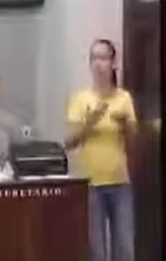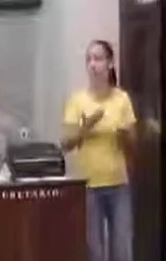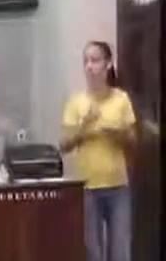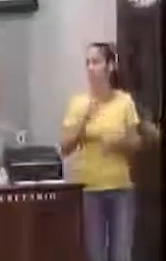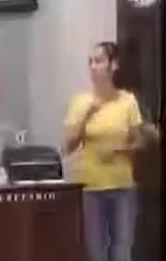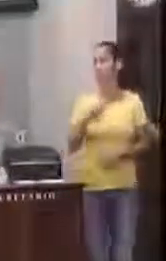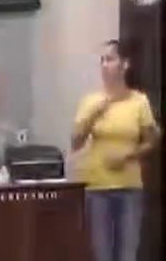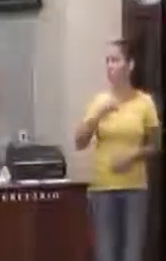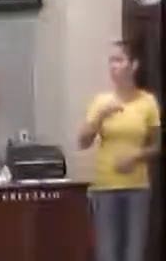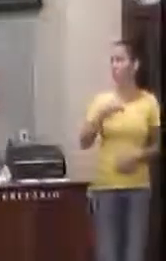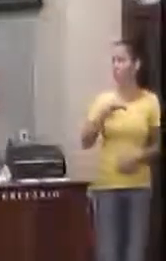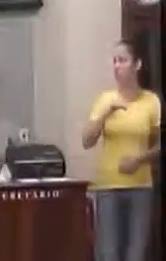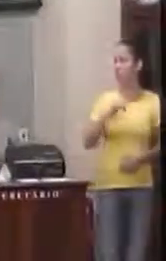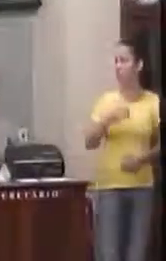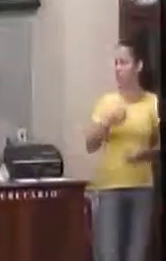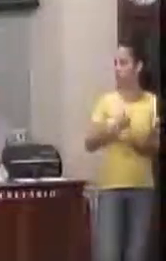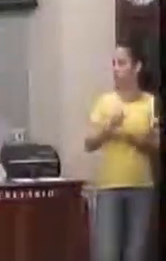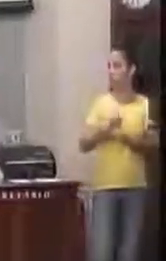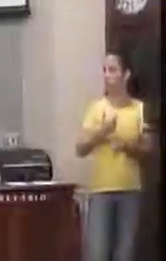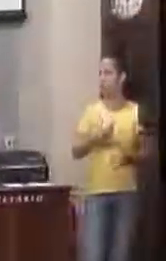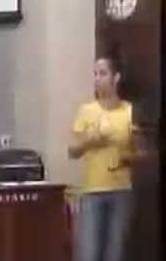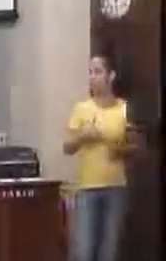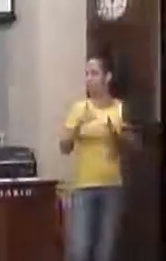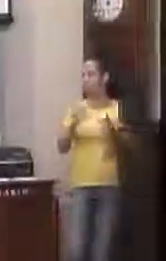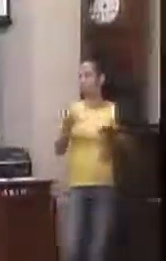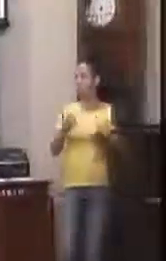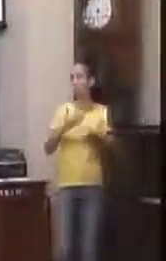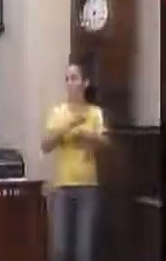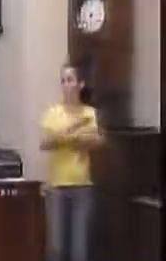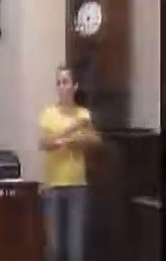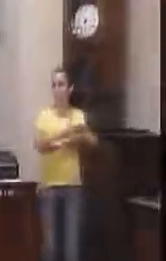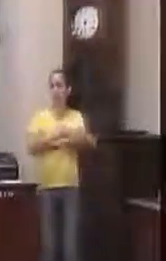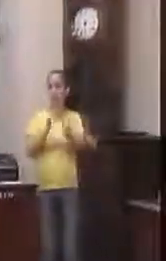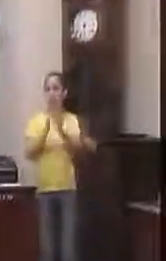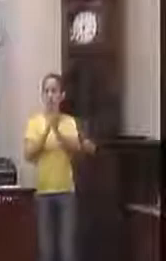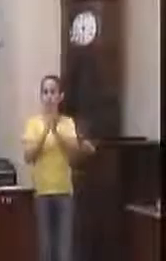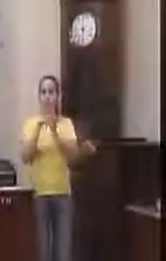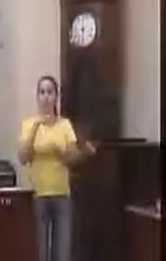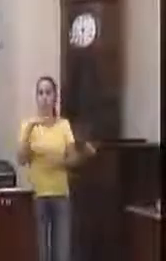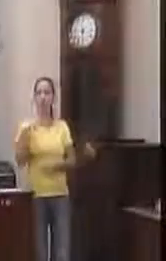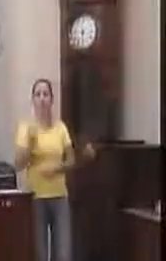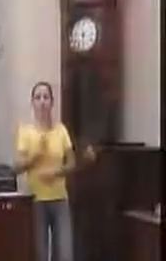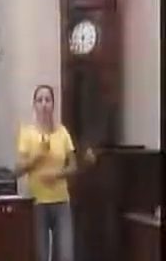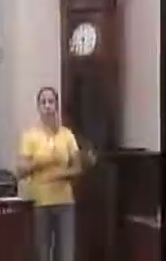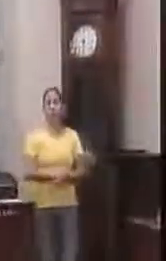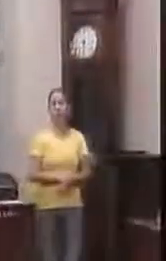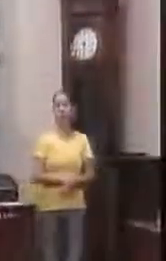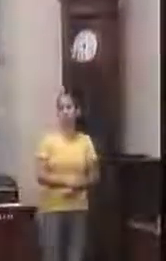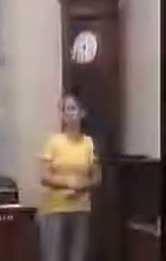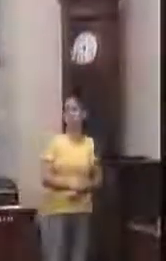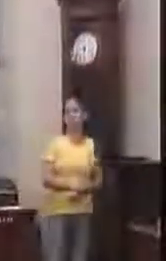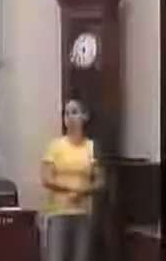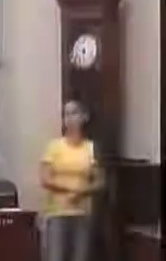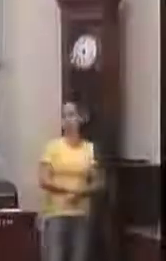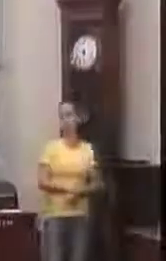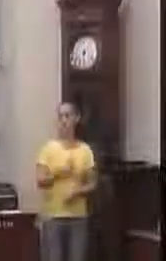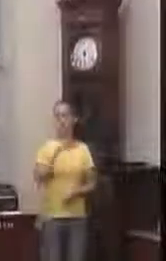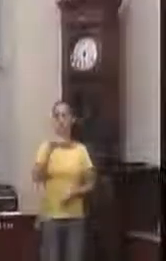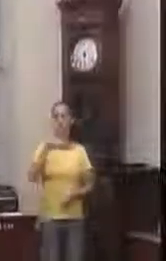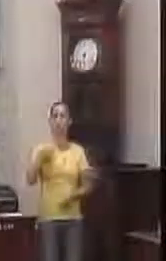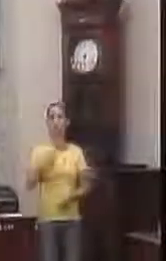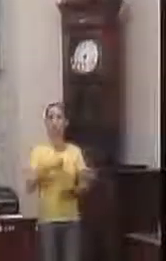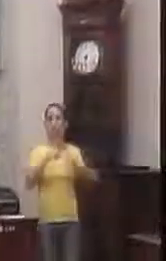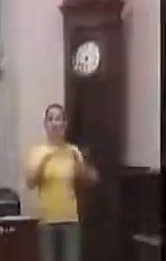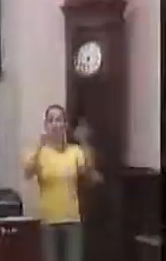30 de maio de 2019. Como é de costume da casa, nós vamos rezar o Pai Nosso. Pai nosso